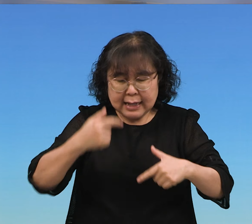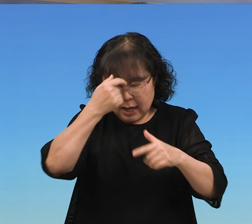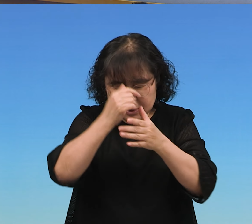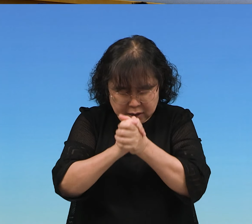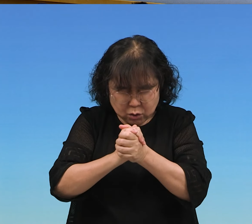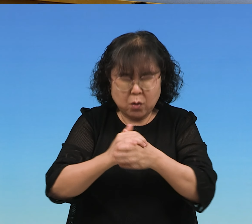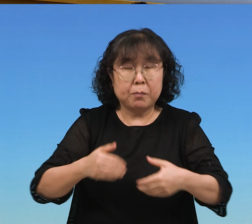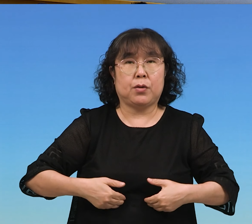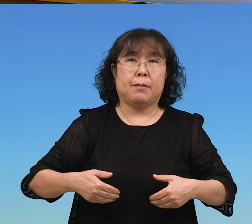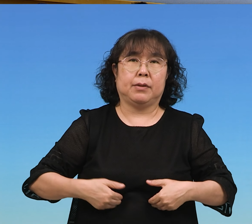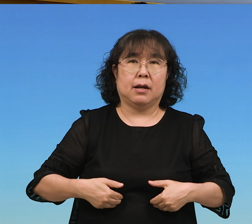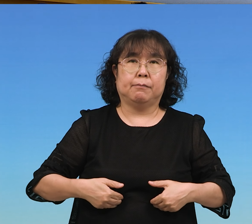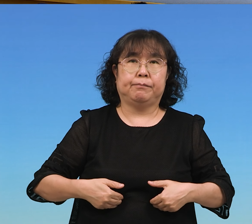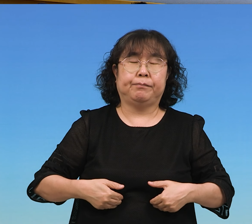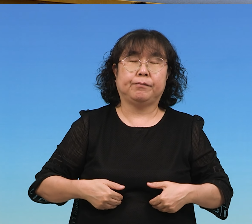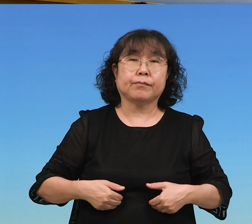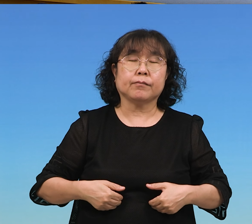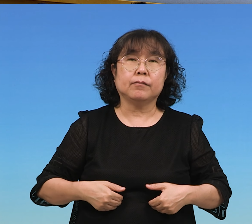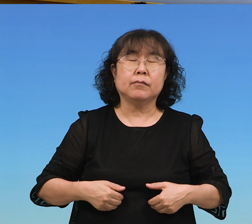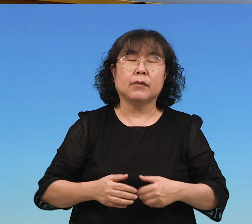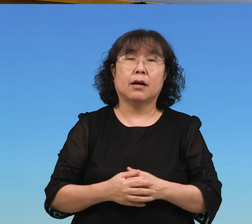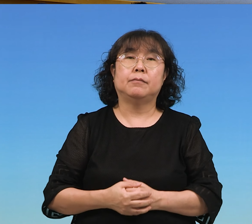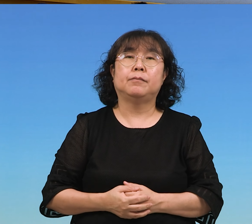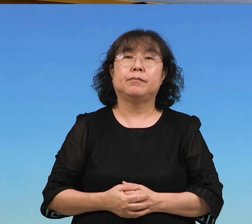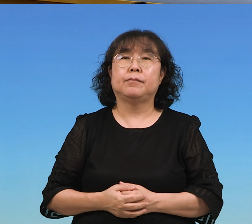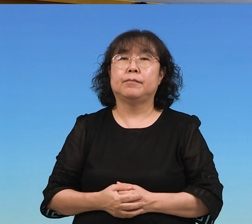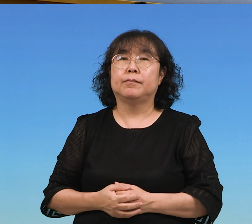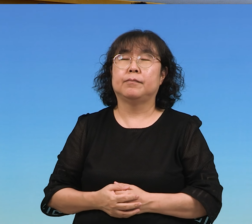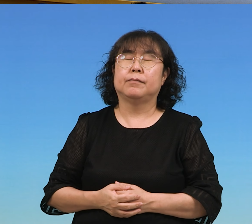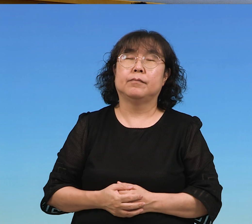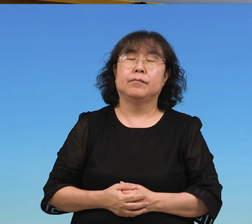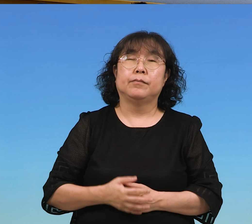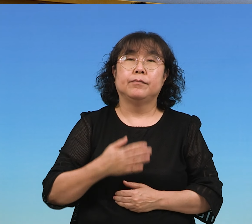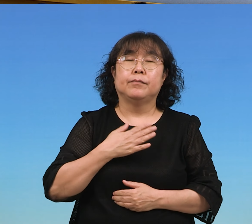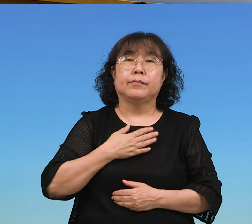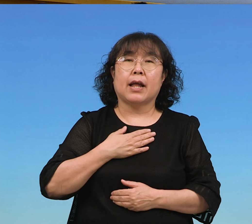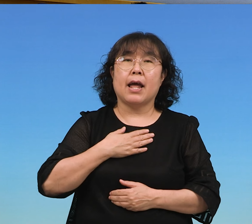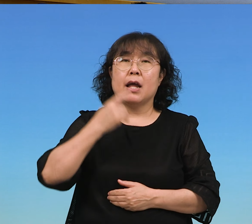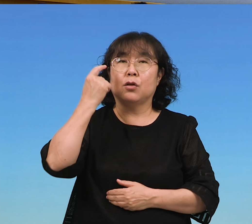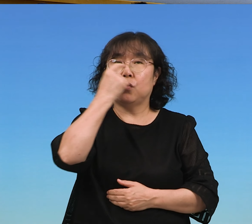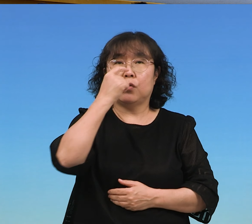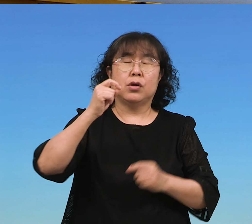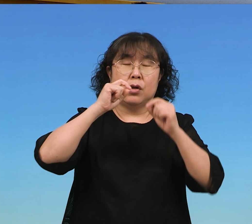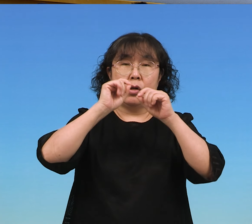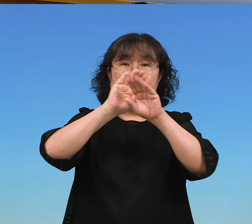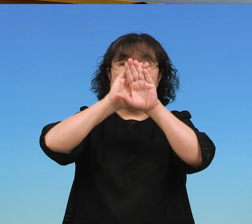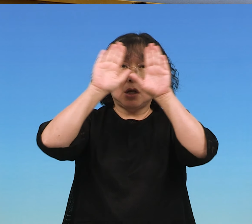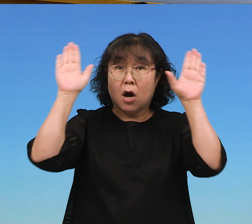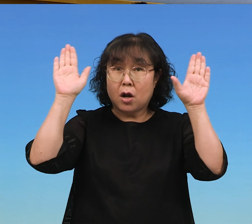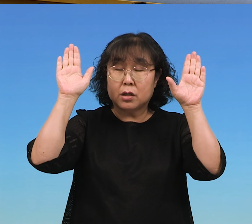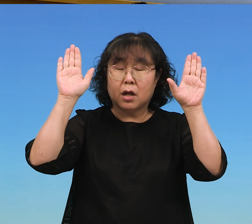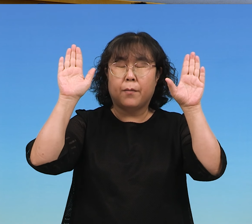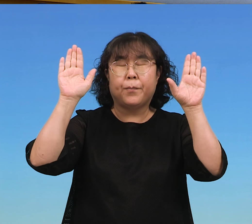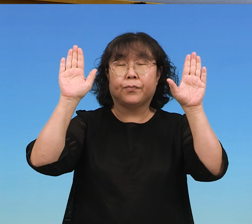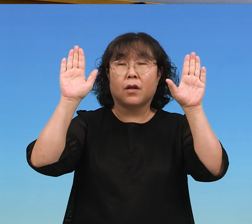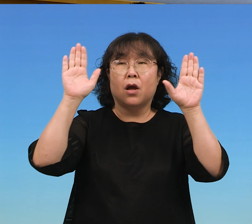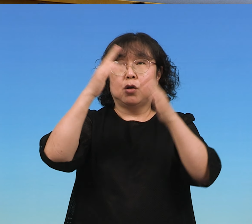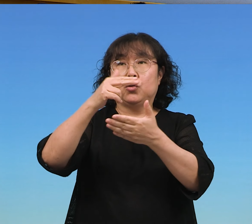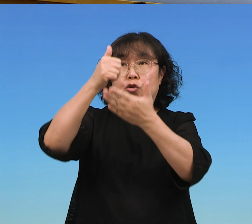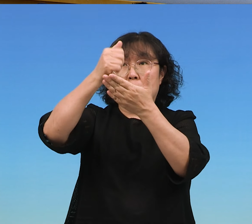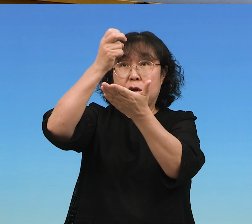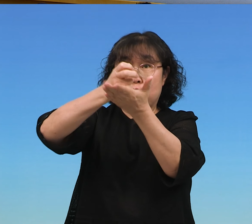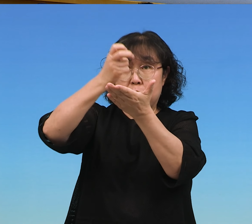17절도 마찬가지입니다. 주의 종을 후대하여 살게 하소서 그리하시면 주의 말씀을 지키리이다. 내 눈을 열어